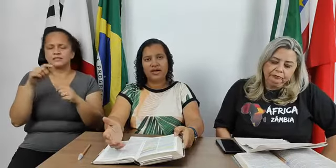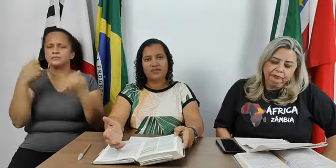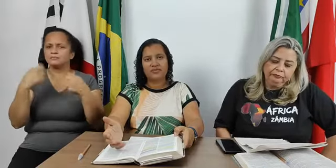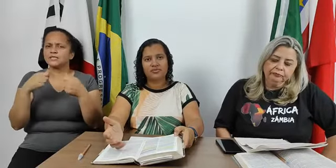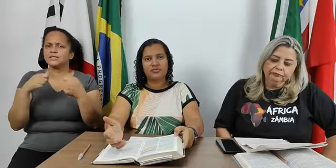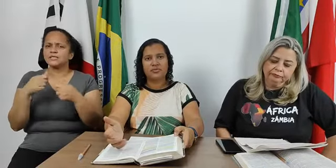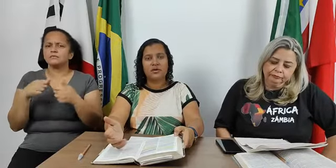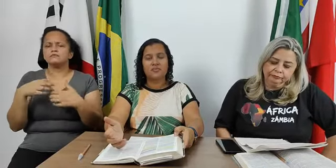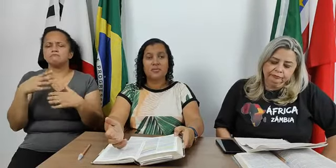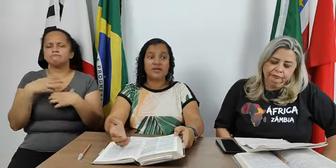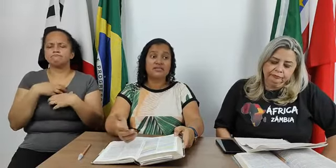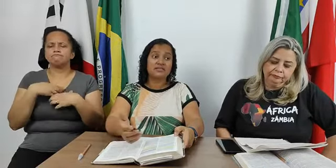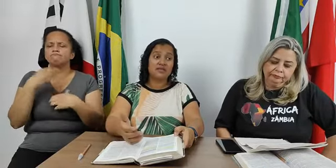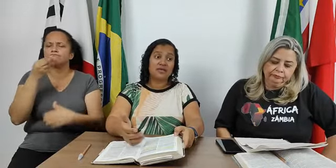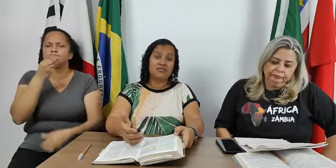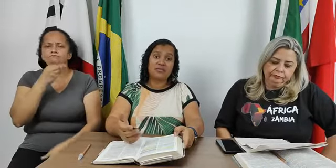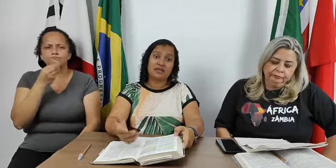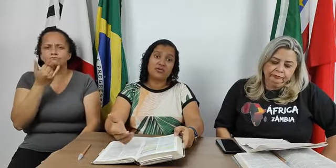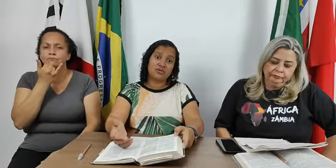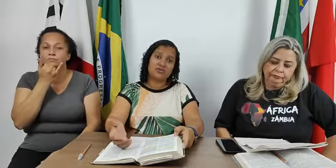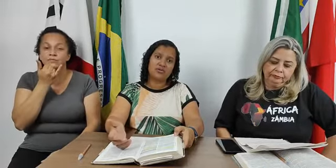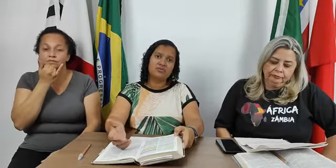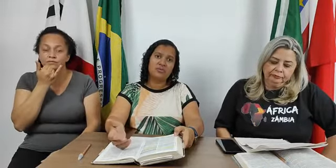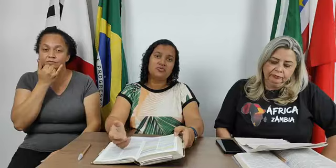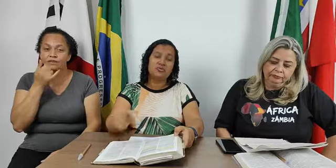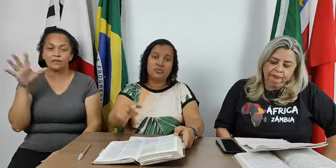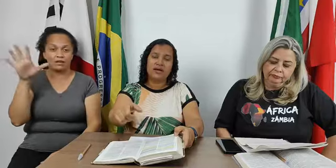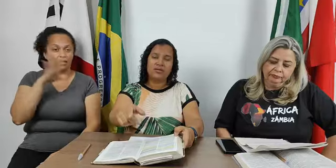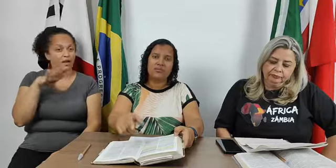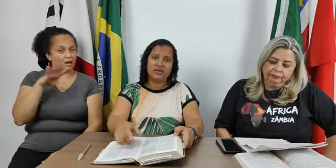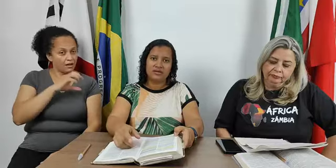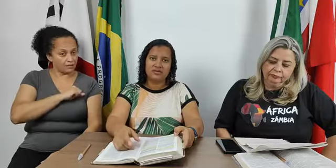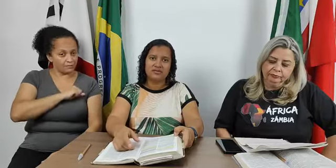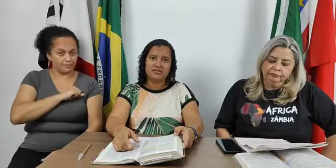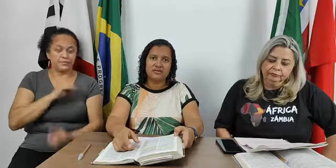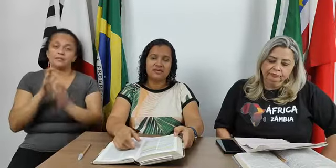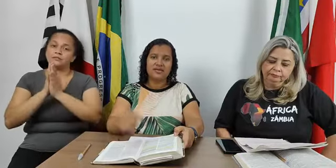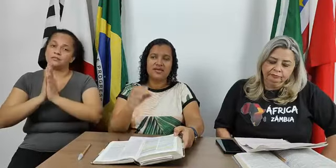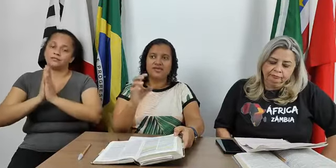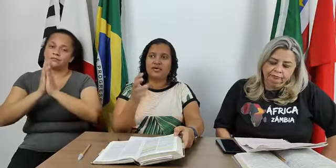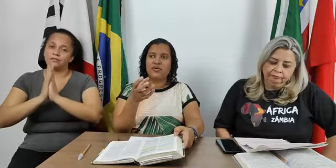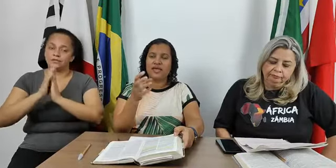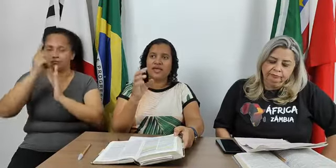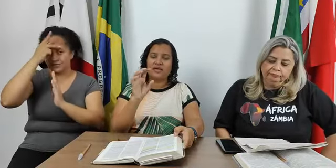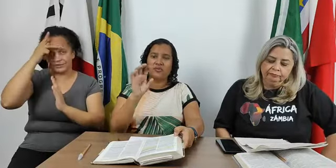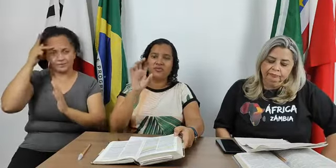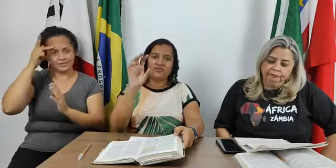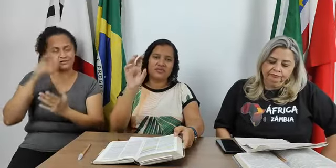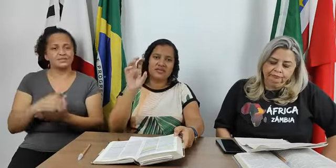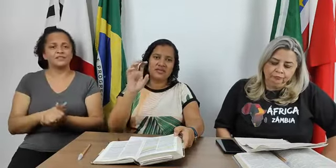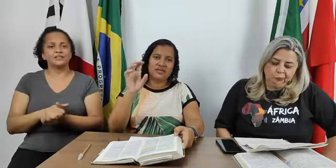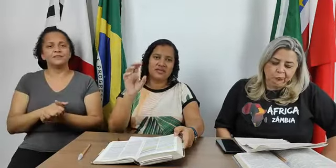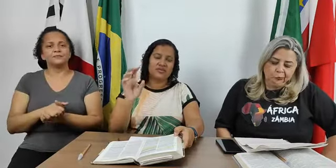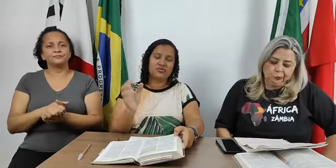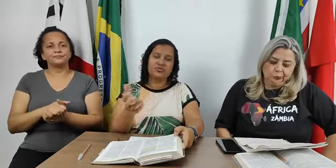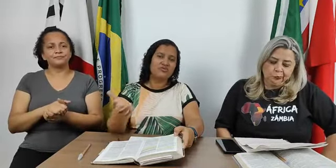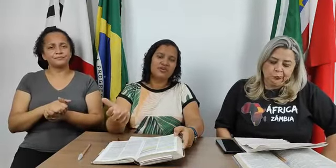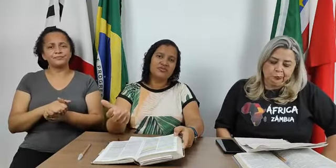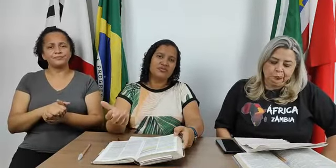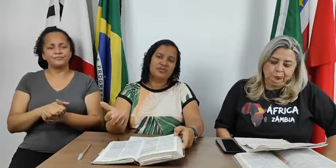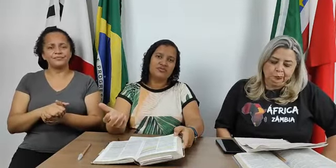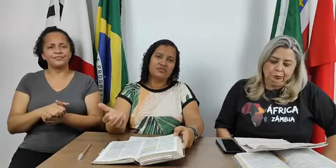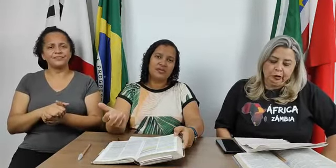muito fácil. Mas você tem que amar os seus inimigos e orar por eles, né? Então, é como se fosse assim,